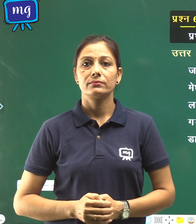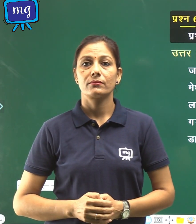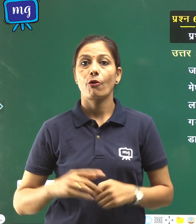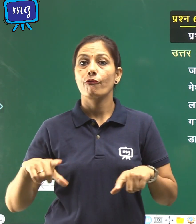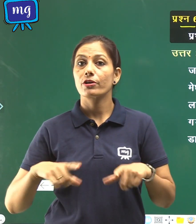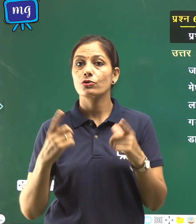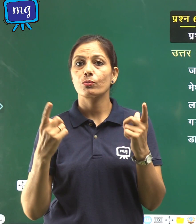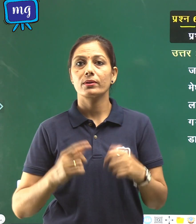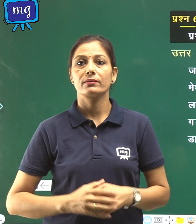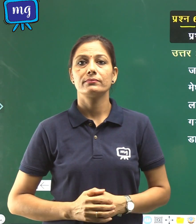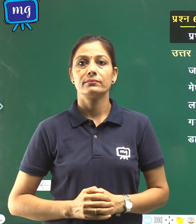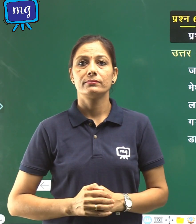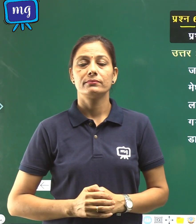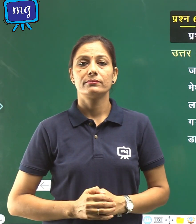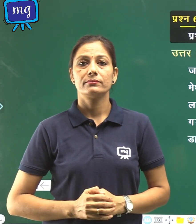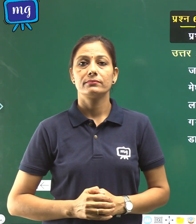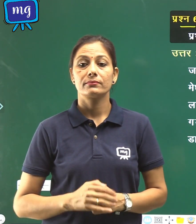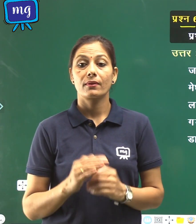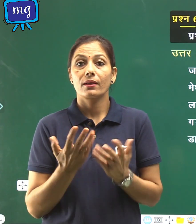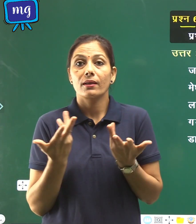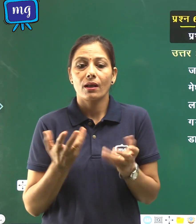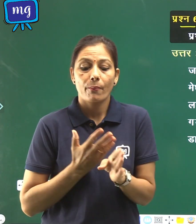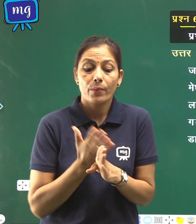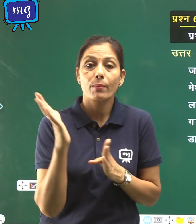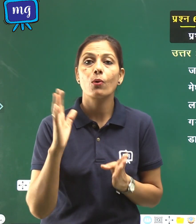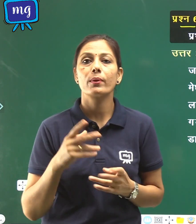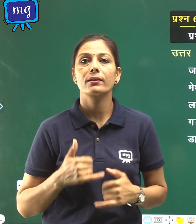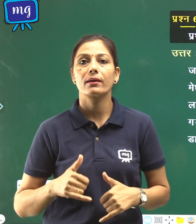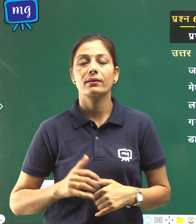वृक्षों पर क्या प्रभाव पड़ता है?